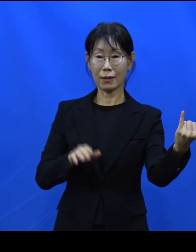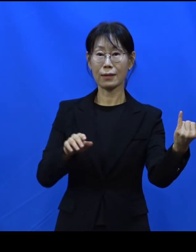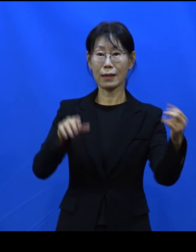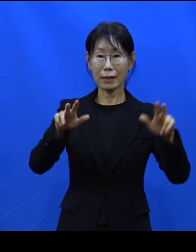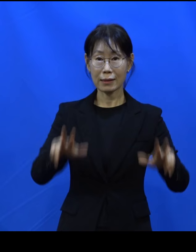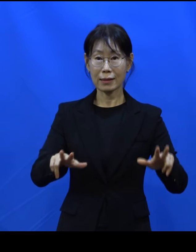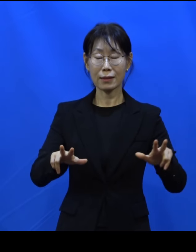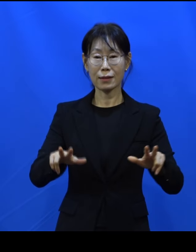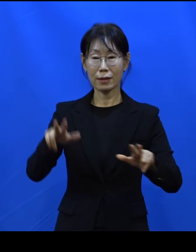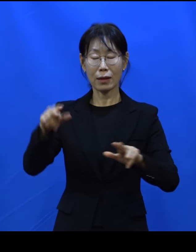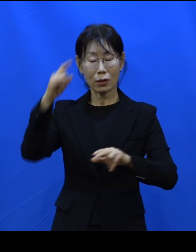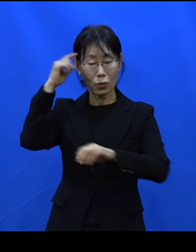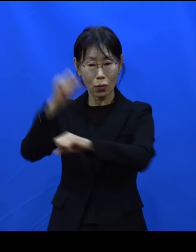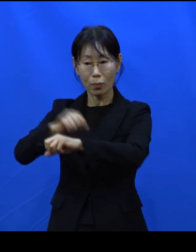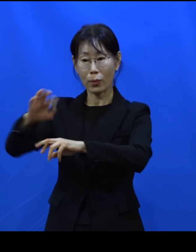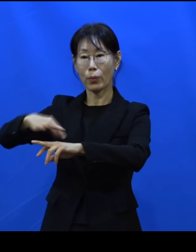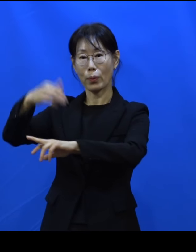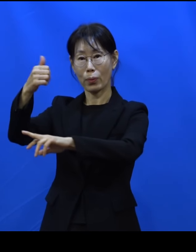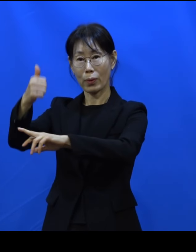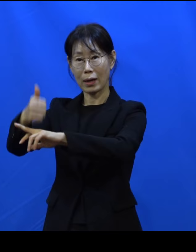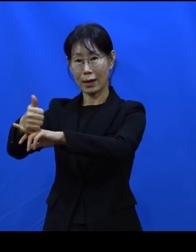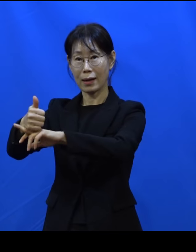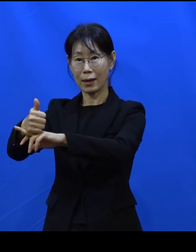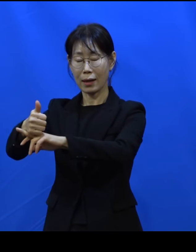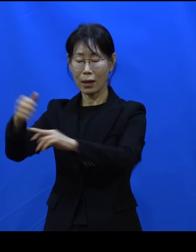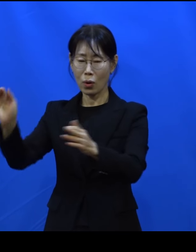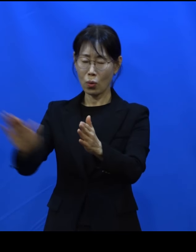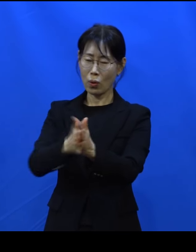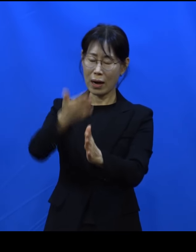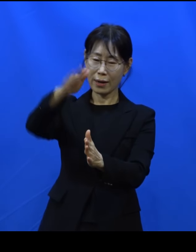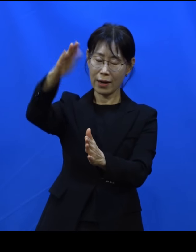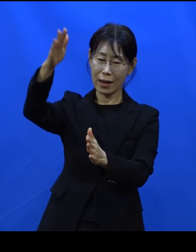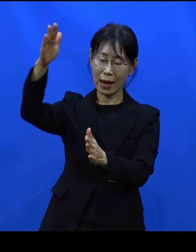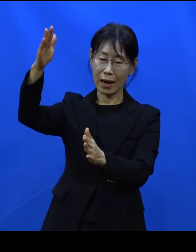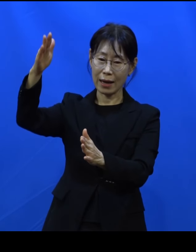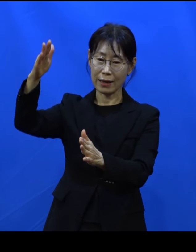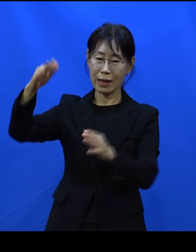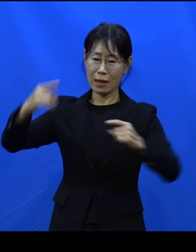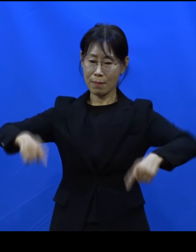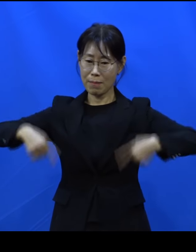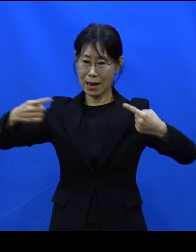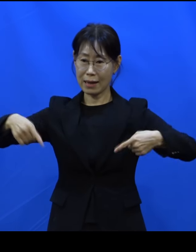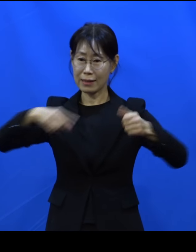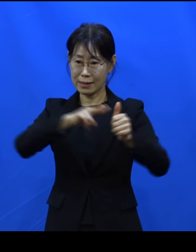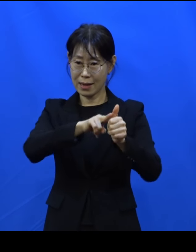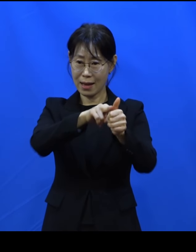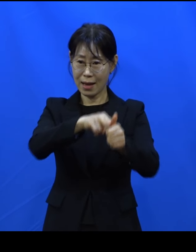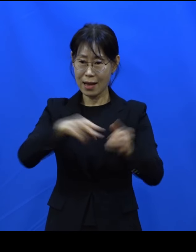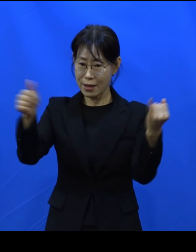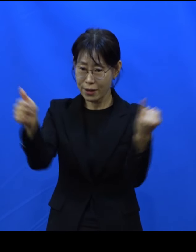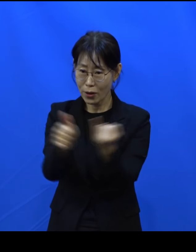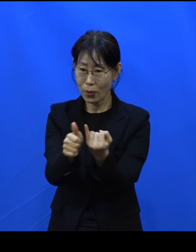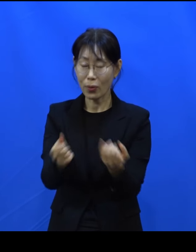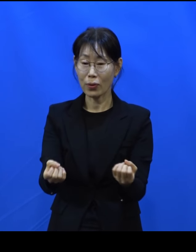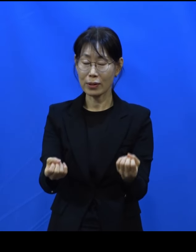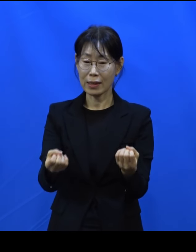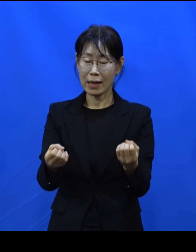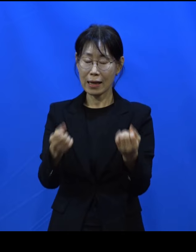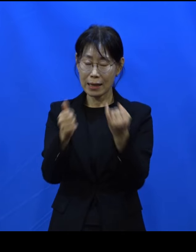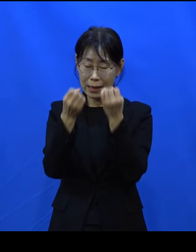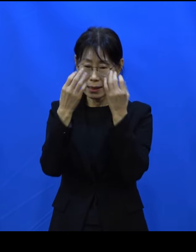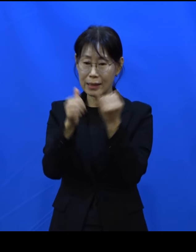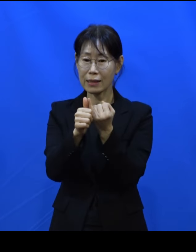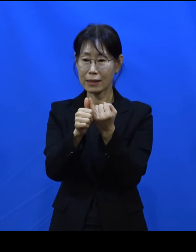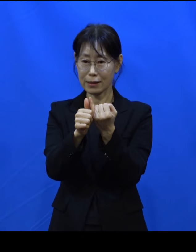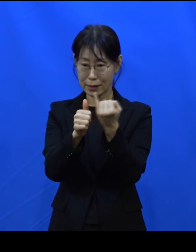지금 솔로몬의 그 화려한 이 가마, 이 마차에 지금 예루살렘을 향해 가고